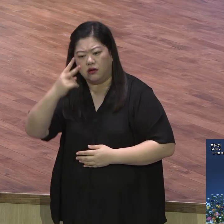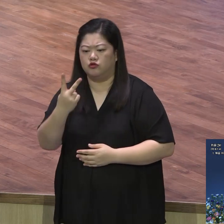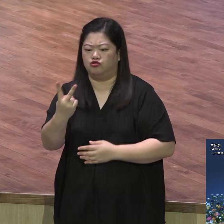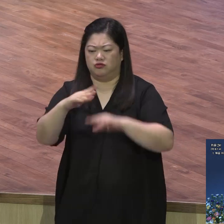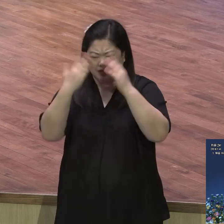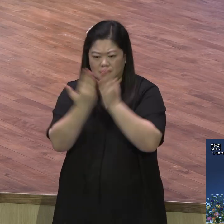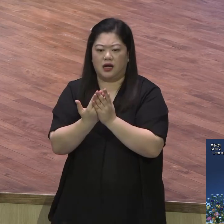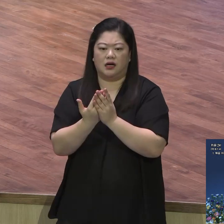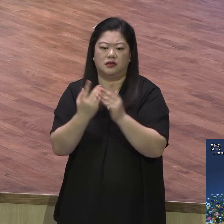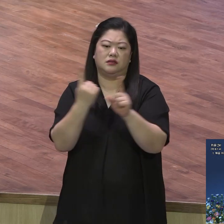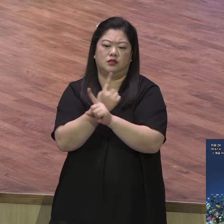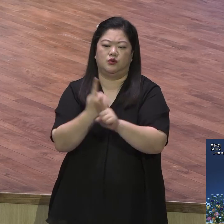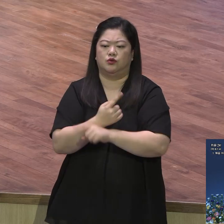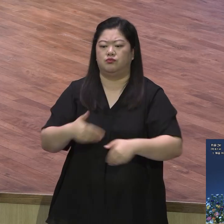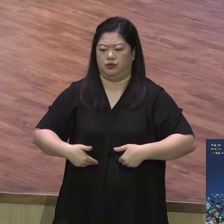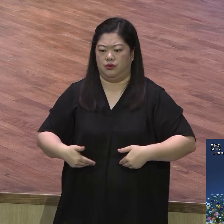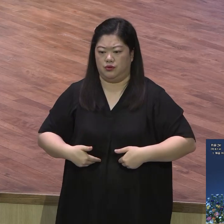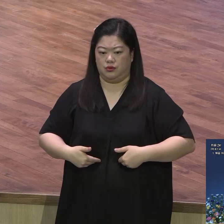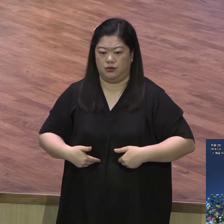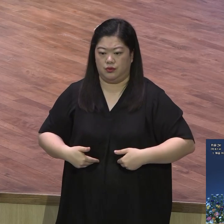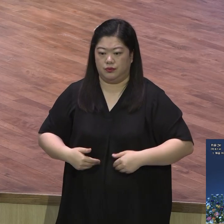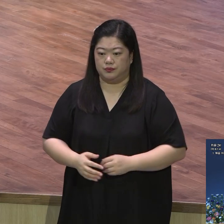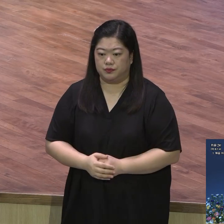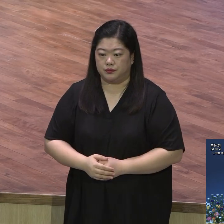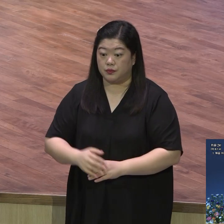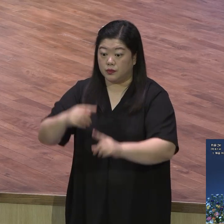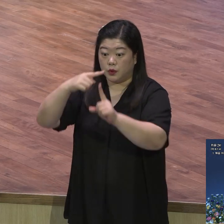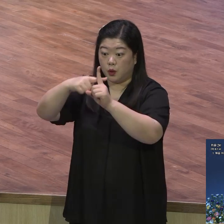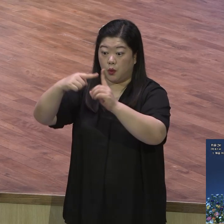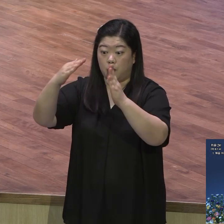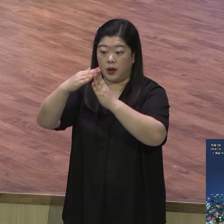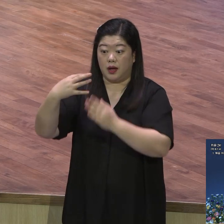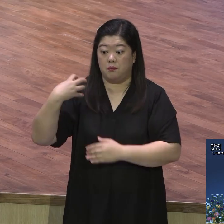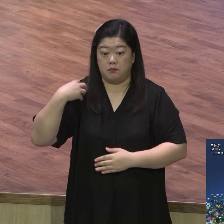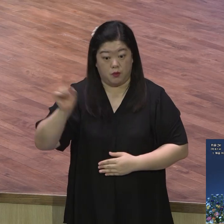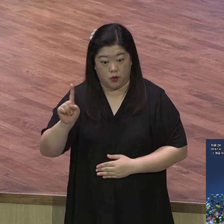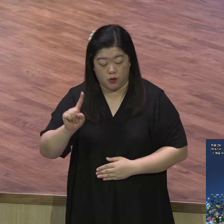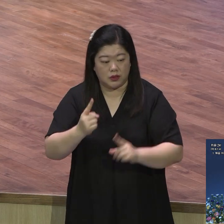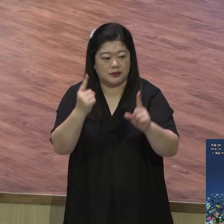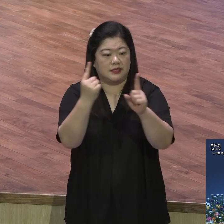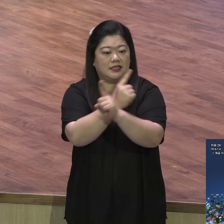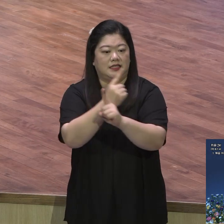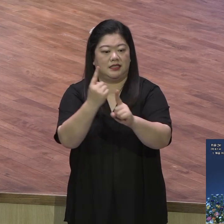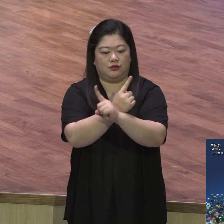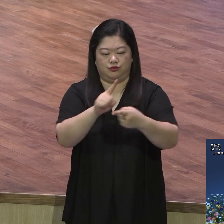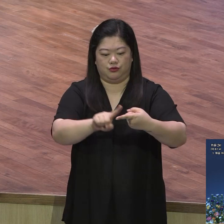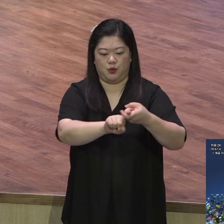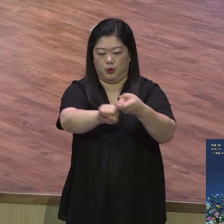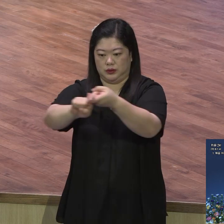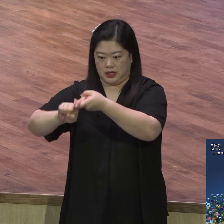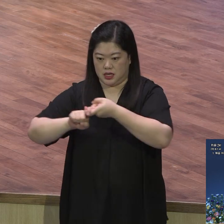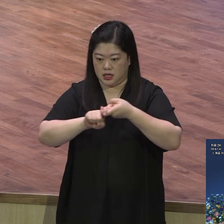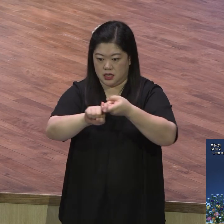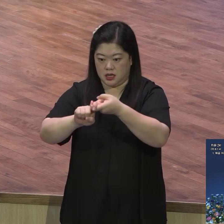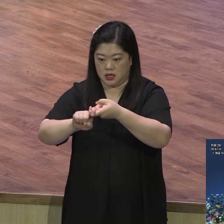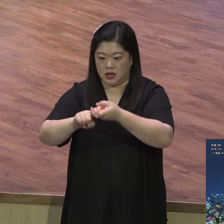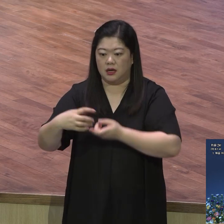한마디로 교회가 어떤 교회가 되어야 되냐 치유 공동체에 되어야 돼요. 치유하는 공동체